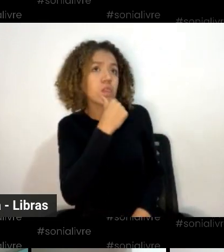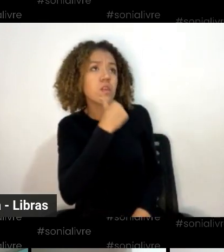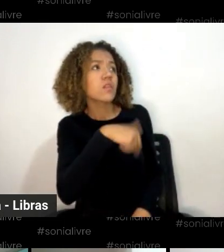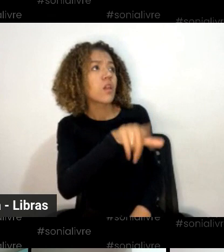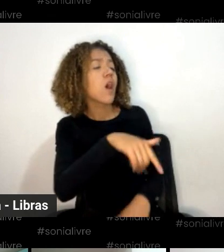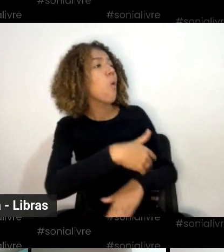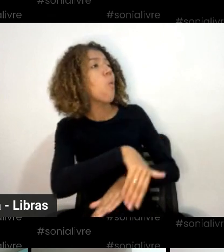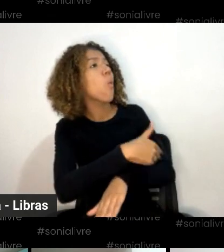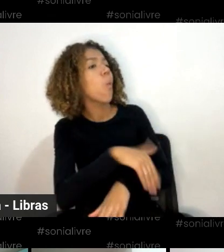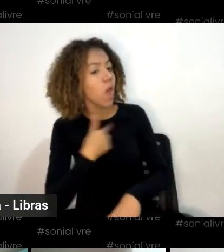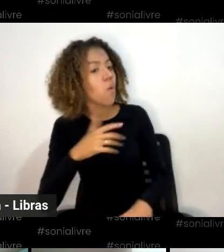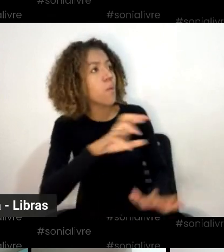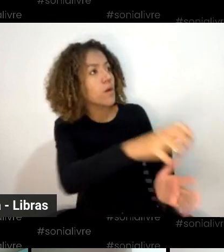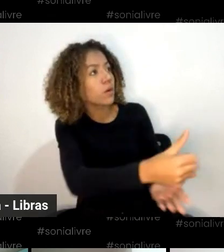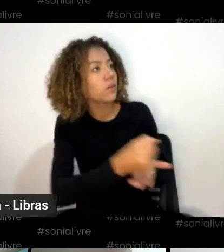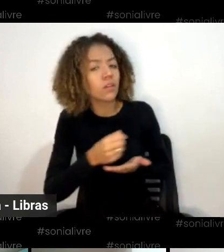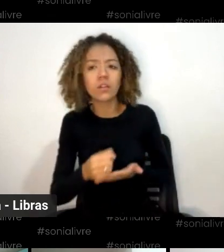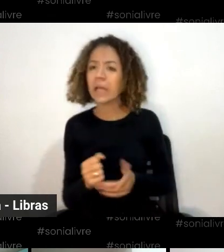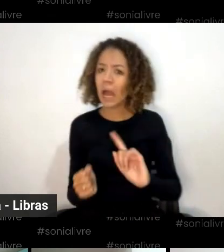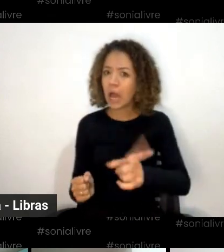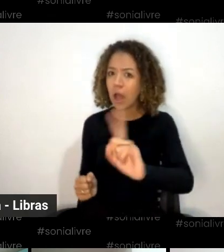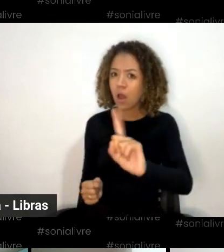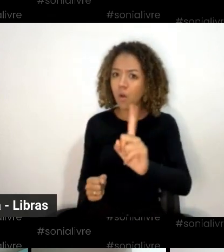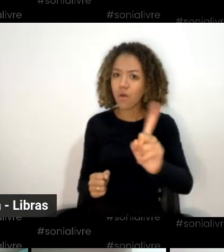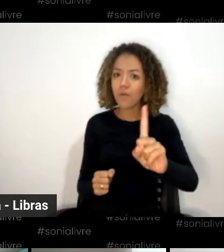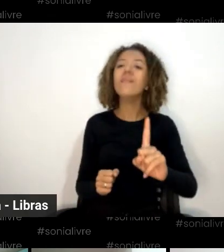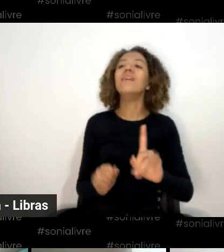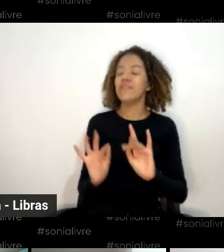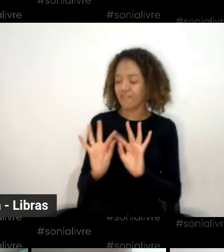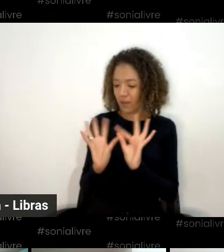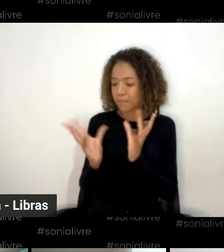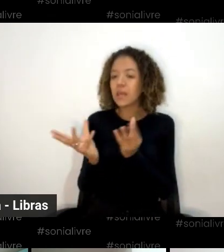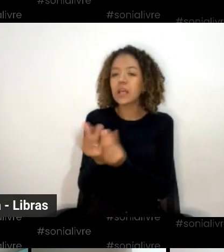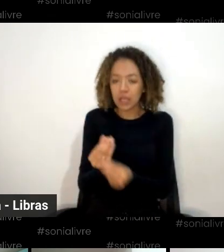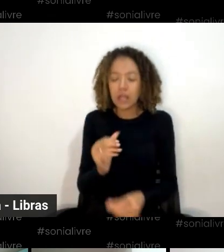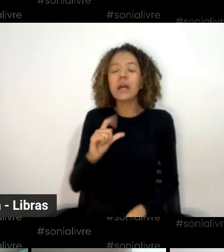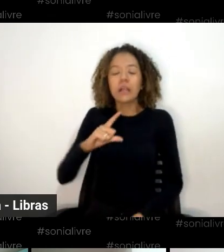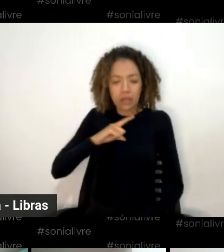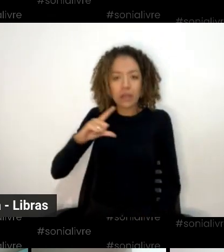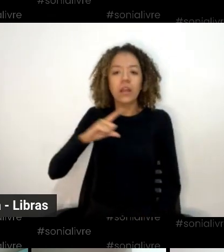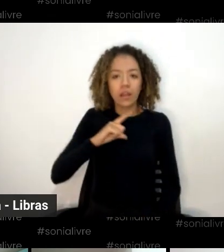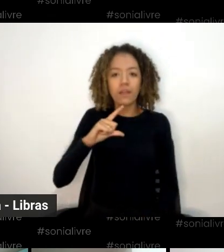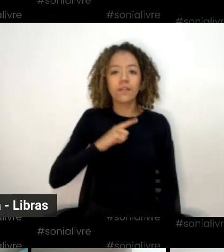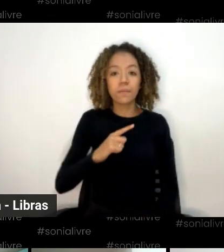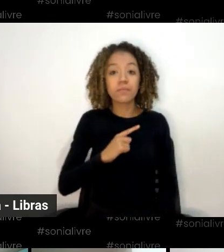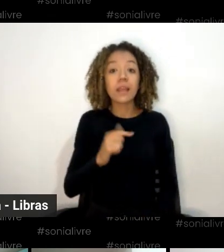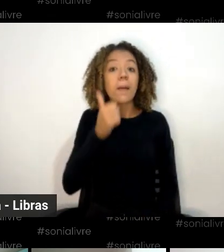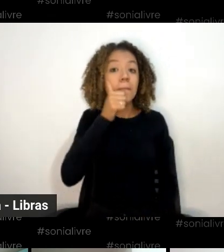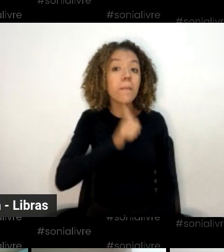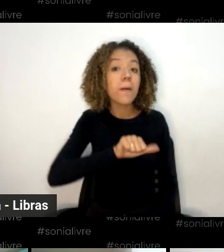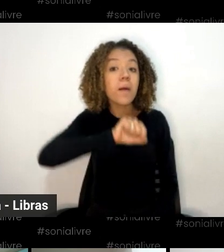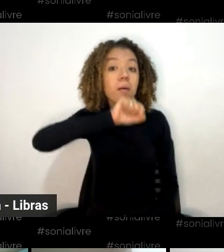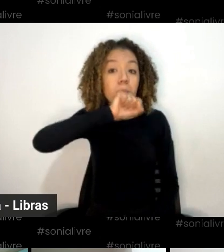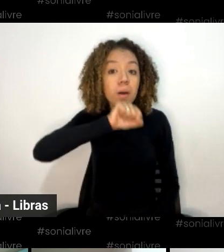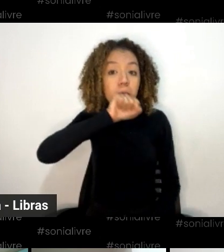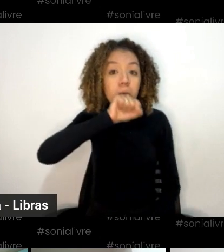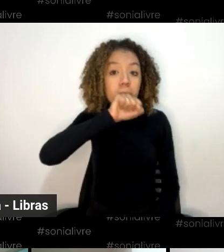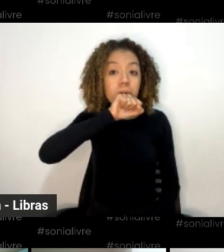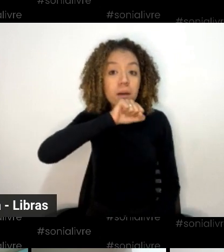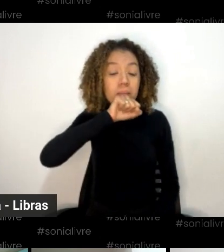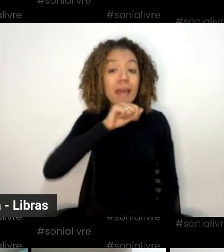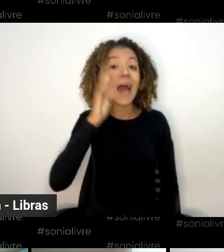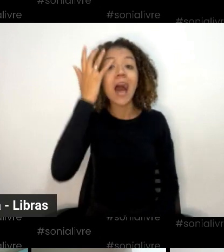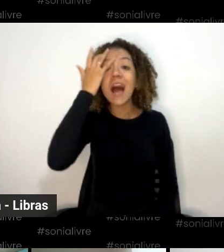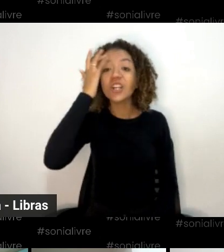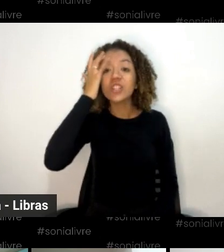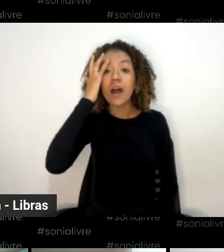A Sônia tinha família. A mãe, acreditando que ela teria a oportunidade, entregou ela